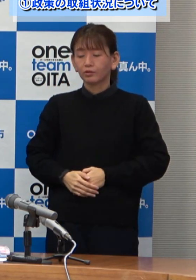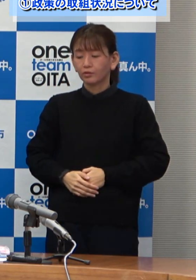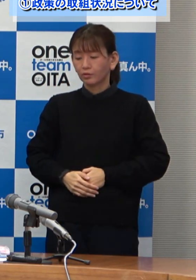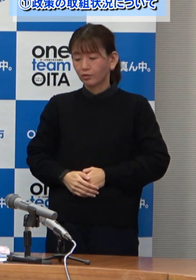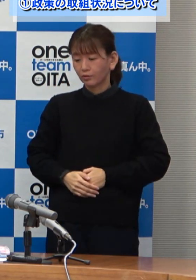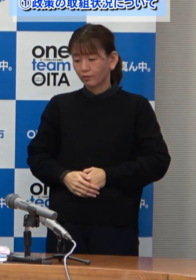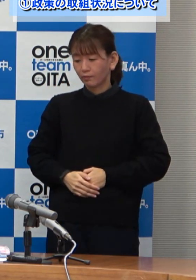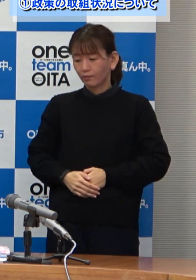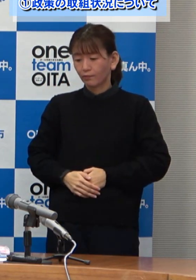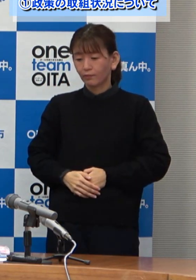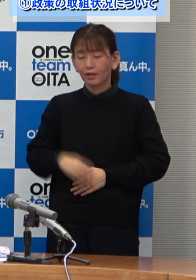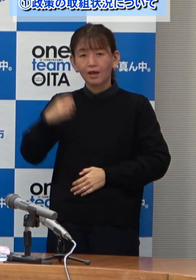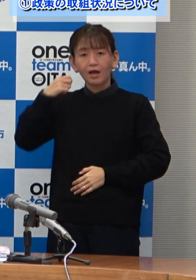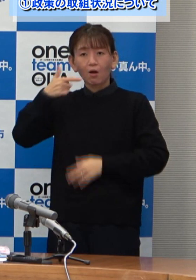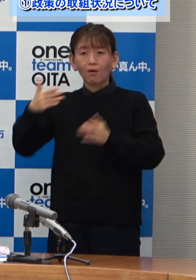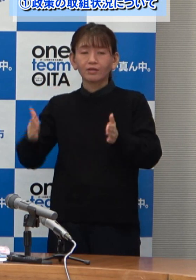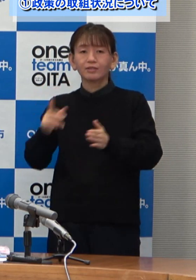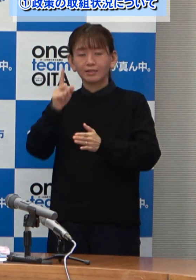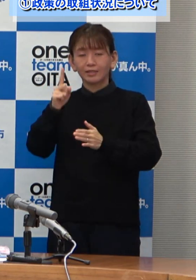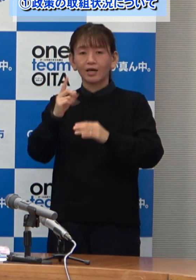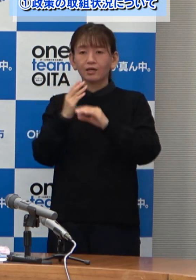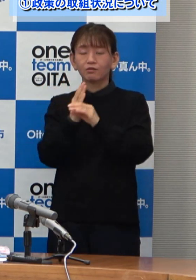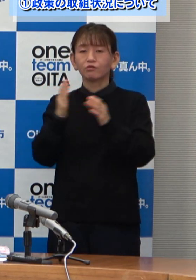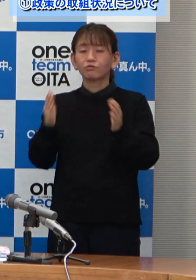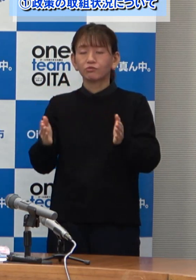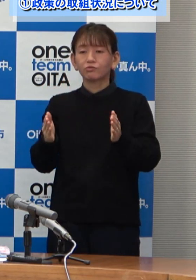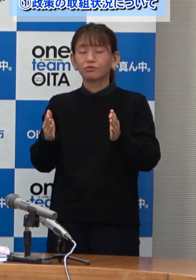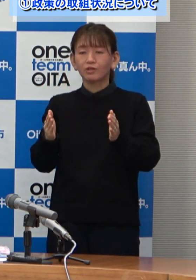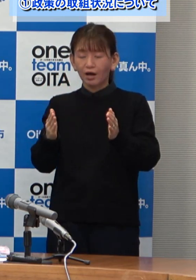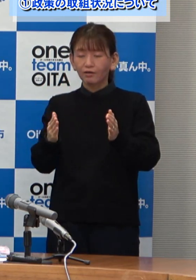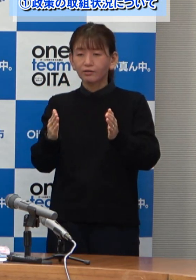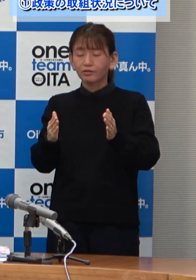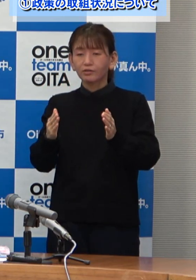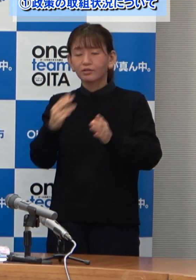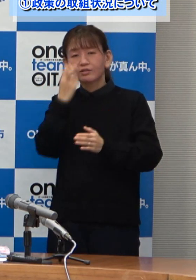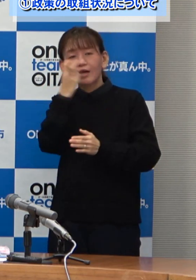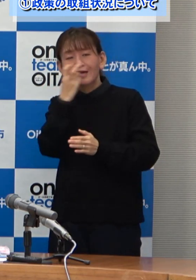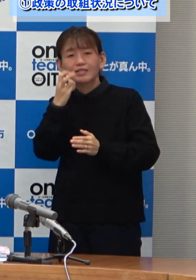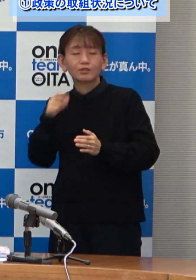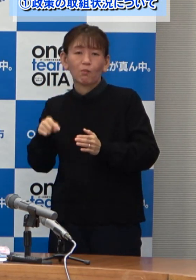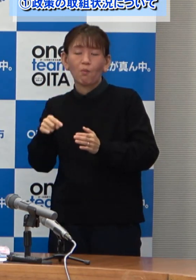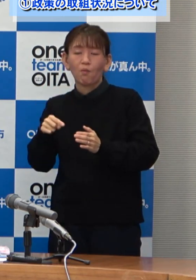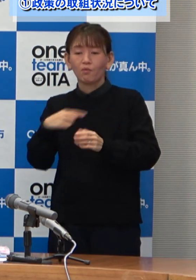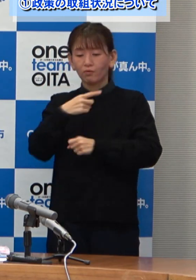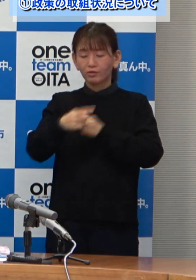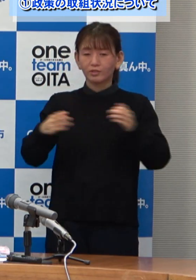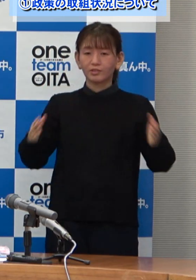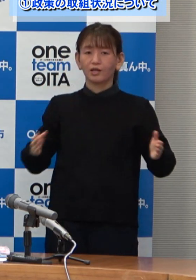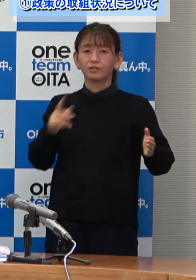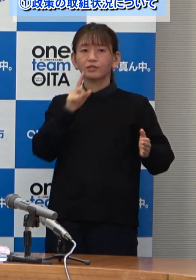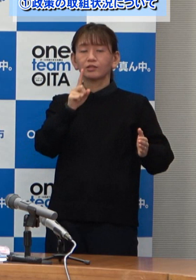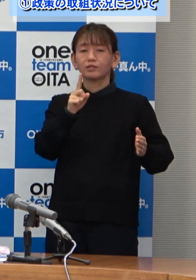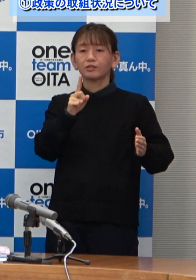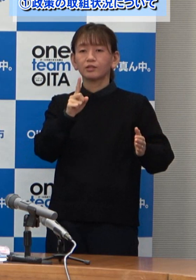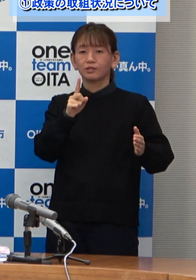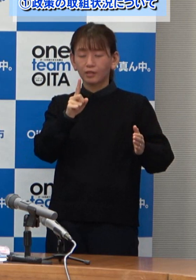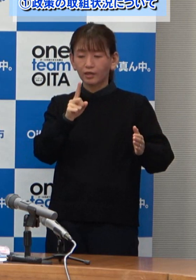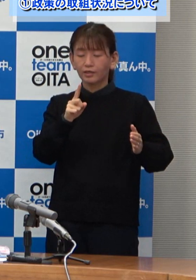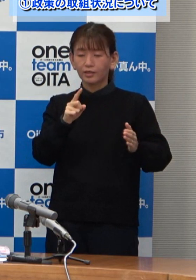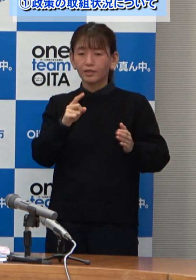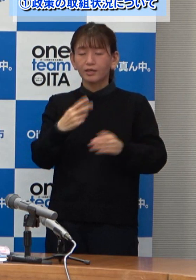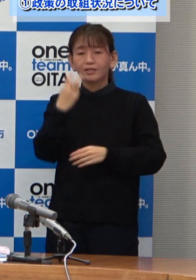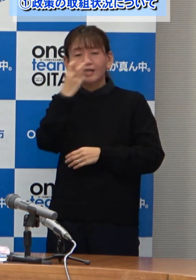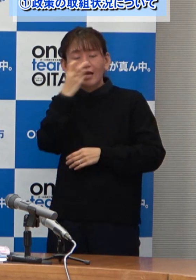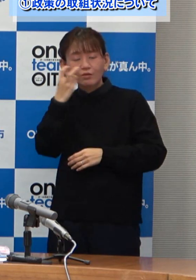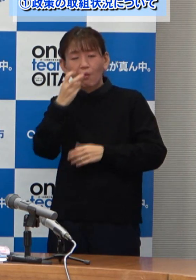もえ半年に1回中間検証で1年に1回え検証